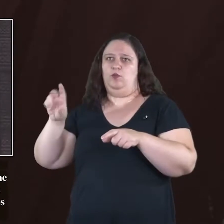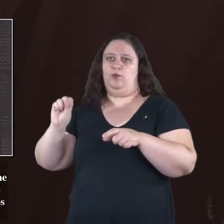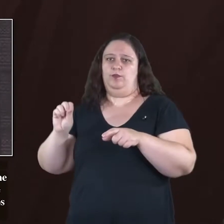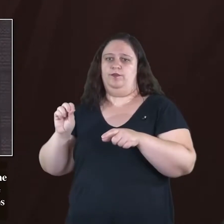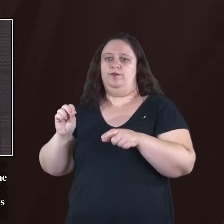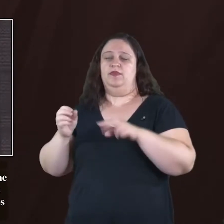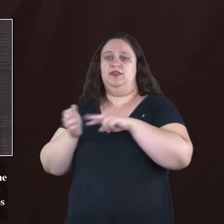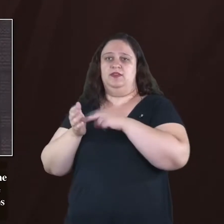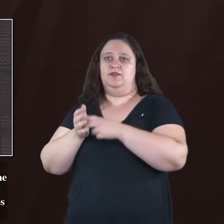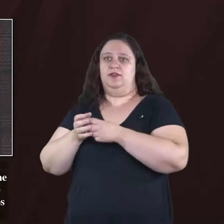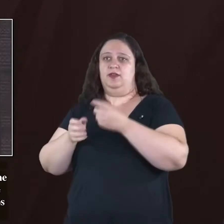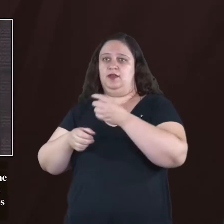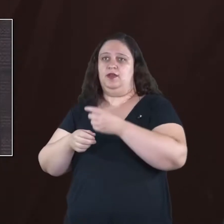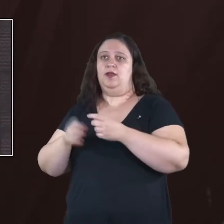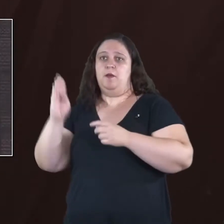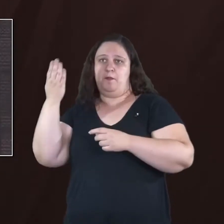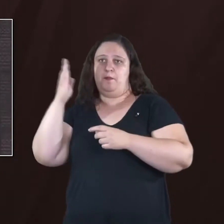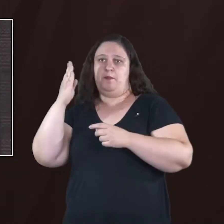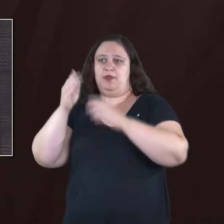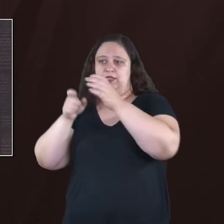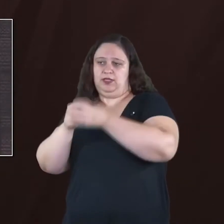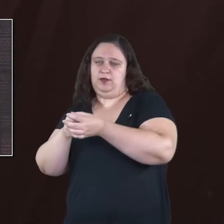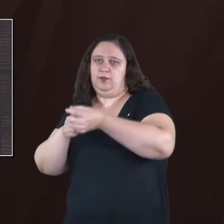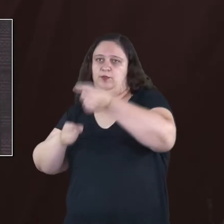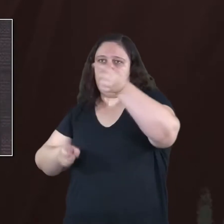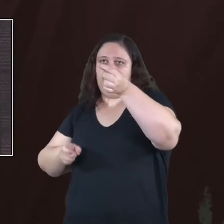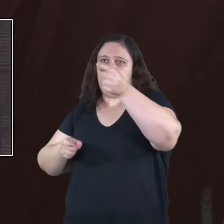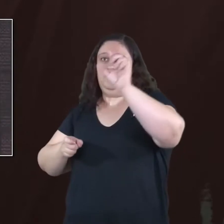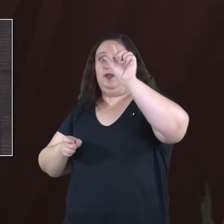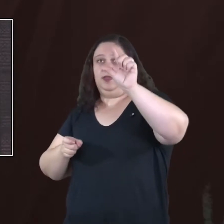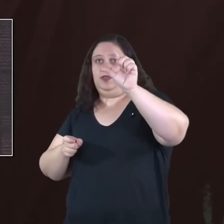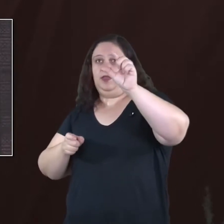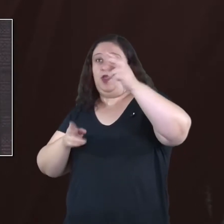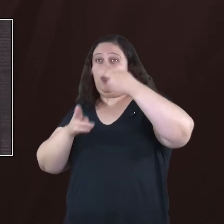na ponta havia uma lâmina afiada,